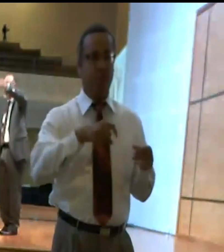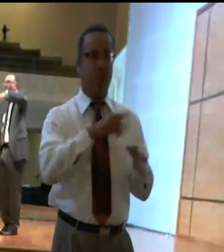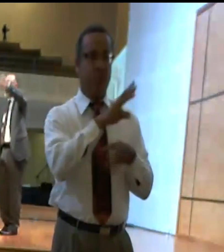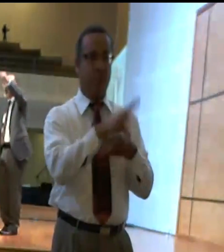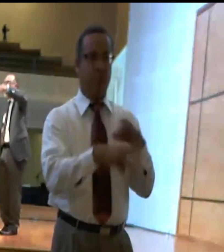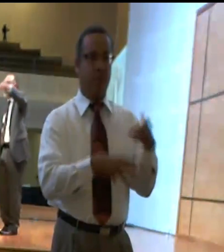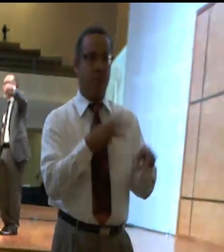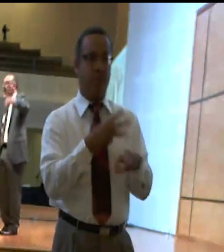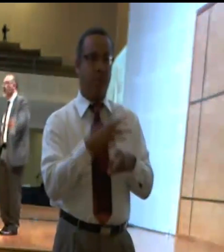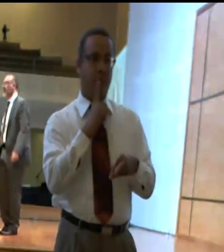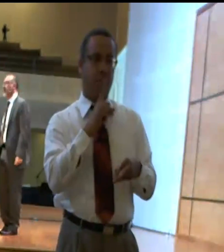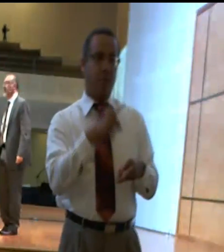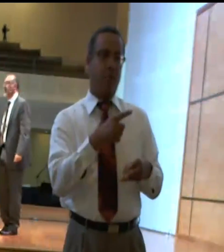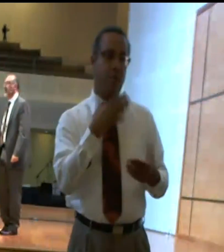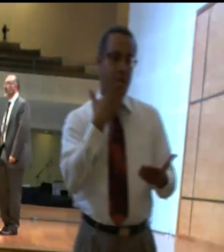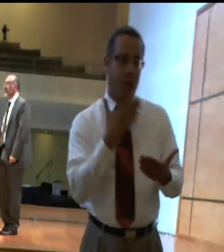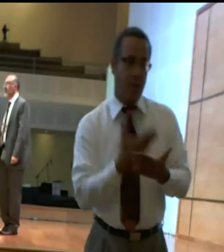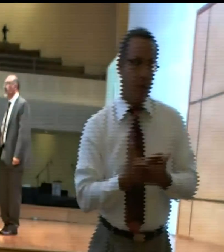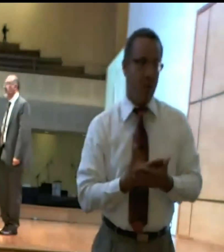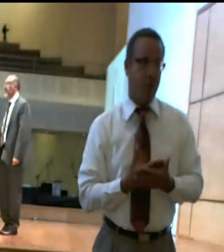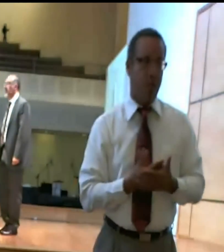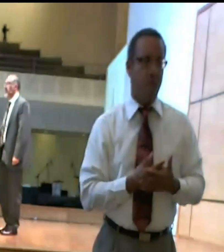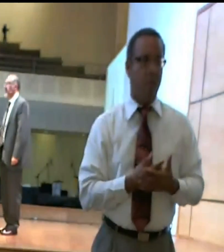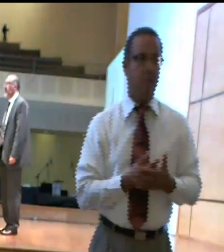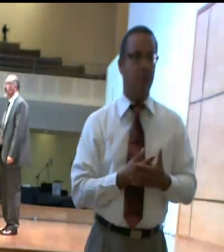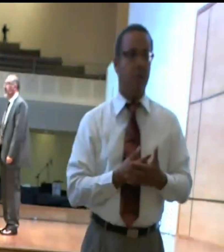mundo es una broma muy pesada.